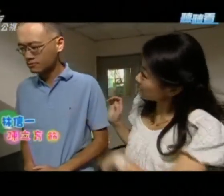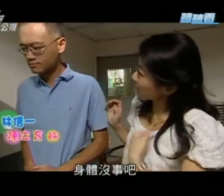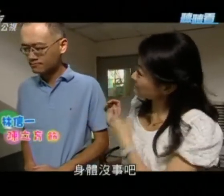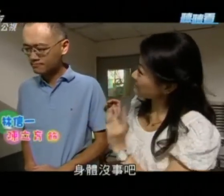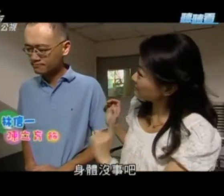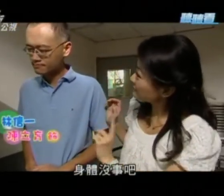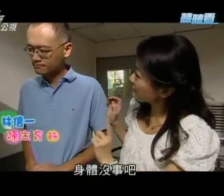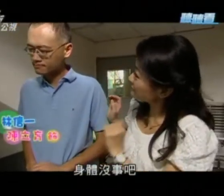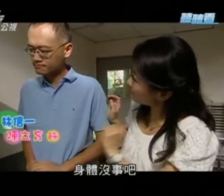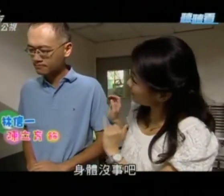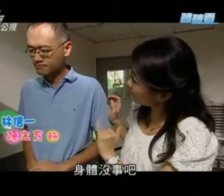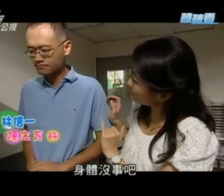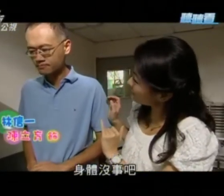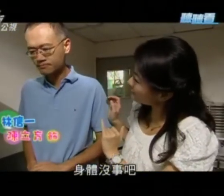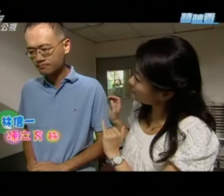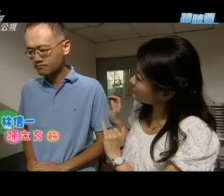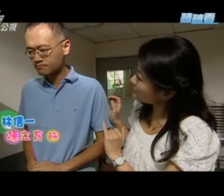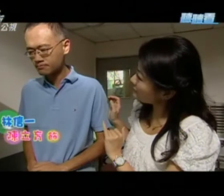身体没事吧？